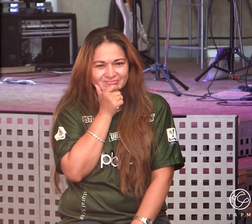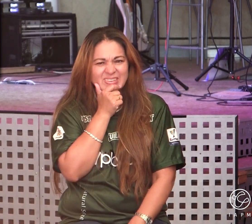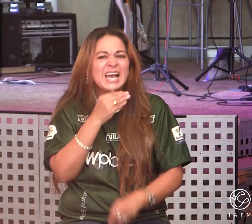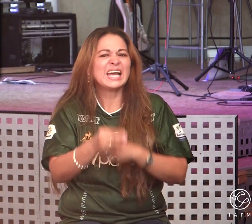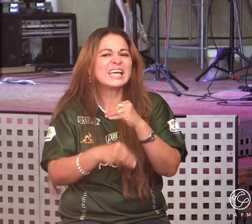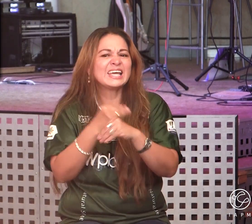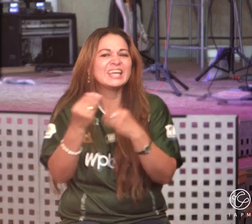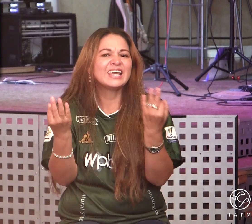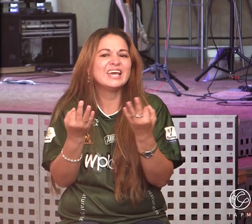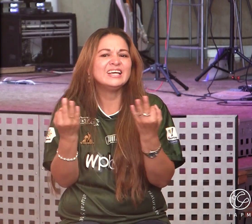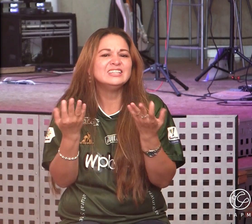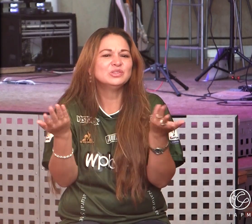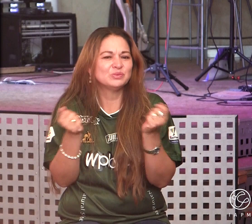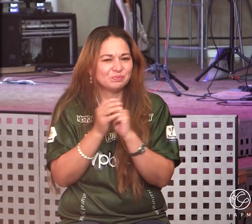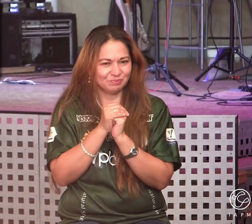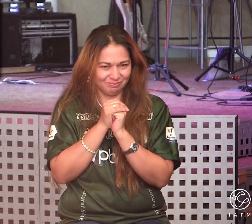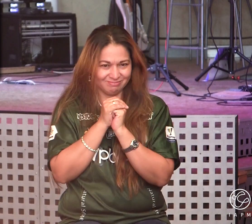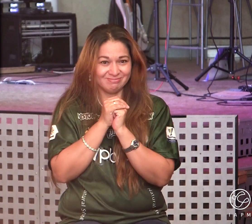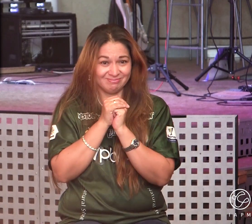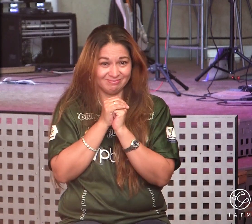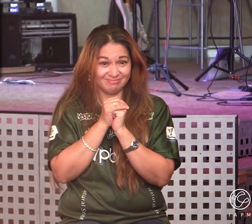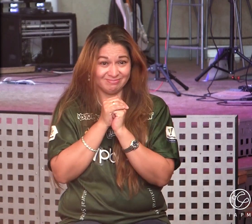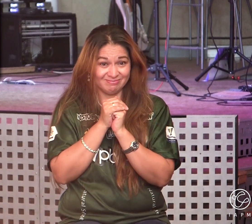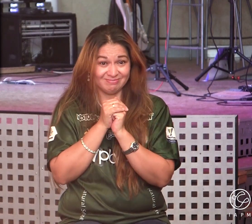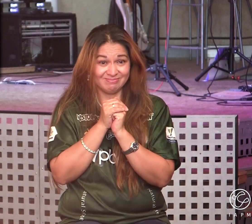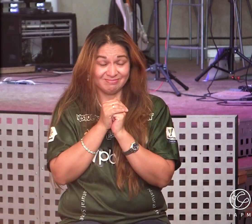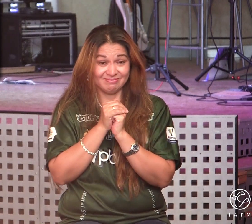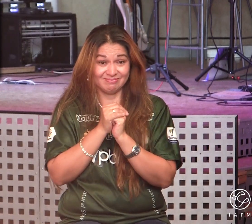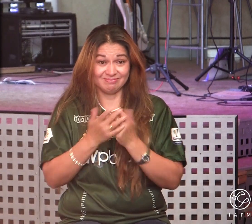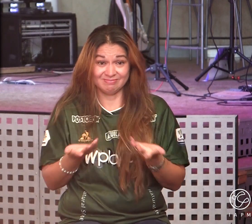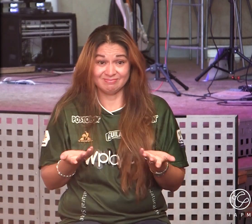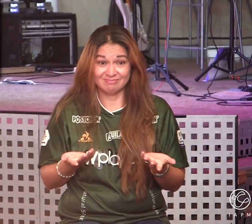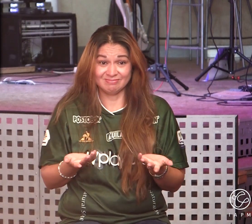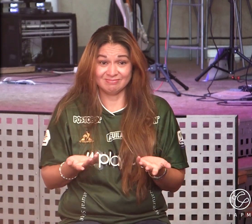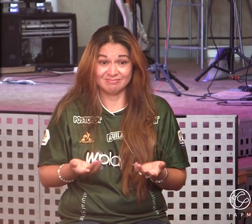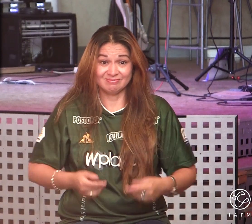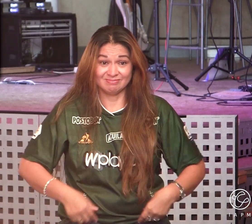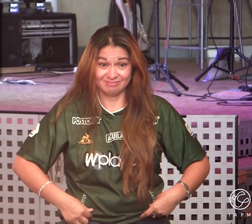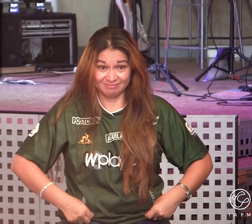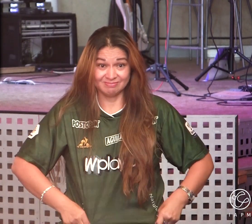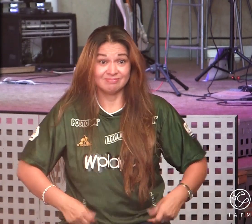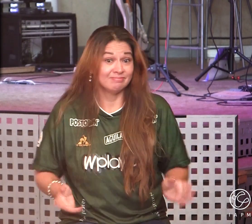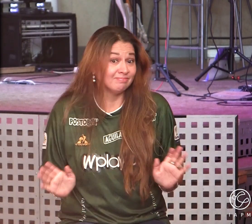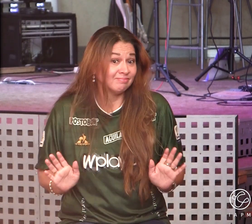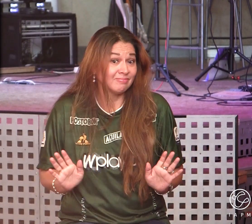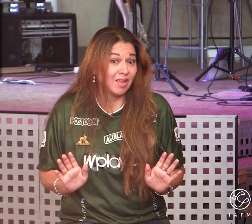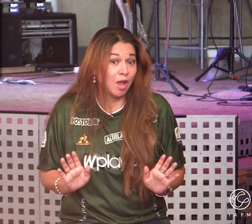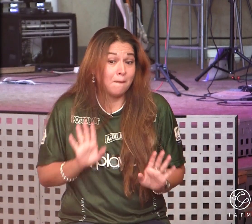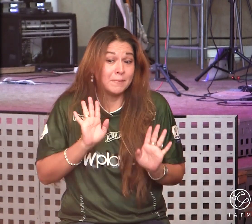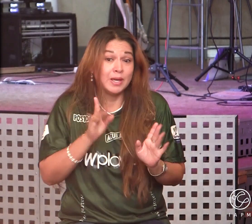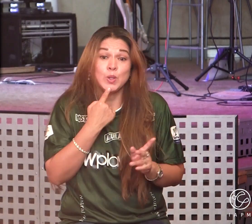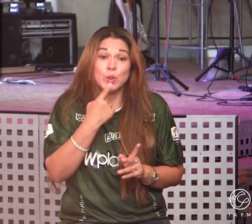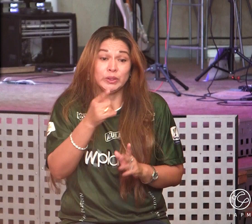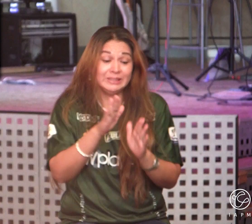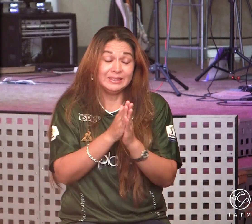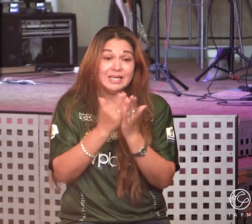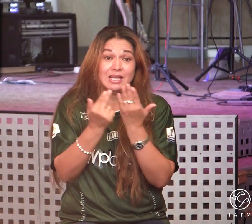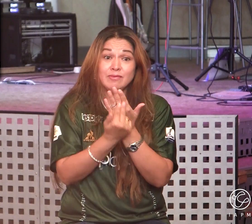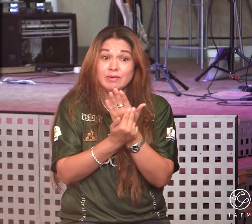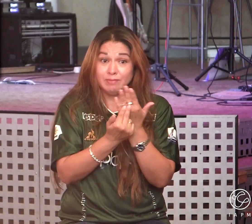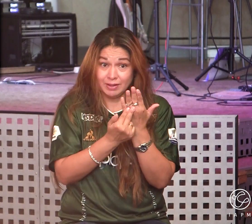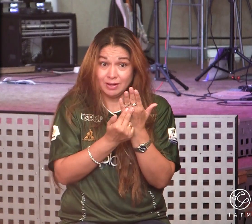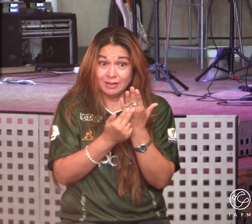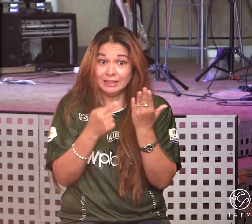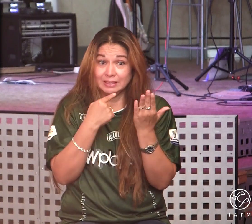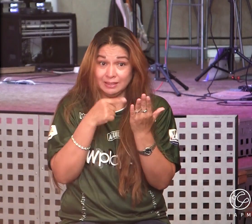nosotros descanso está mucho más vinculado con ocio, y no ocio en el sentido incorrecto de la palabra, porque hay una parte del ocio que es